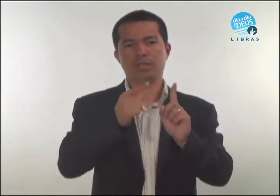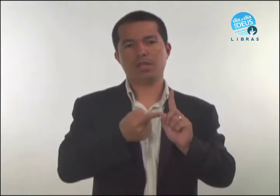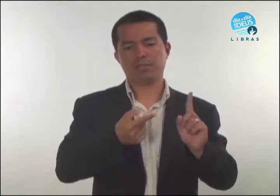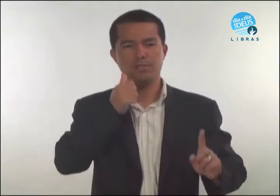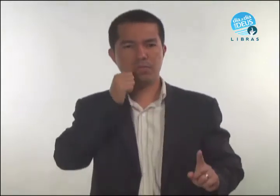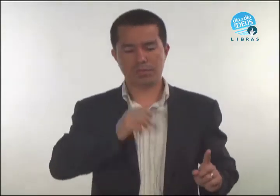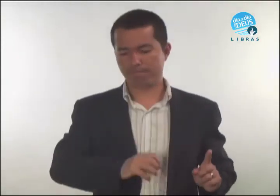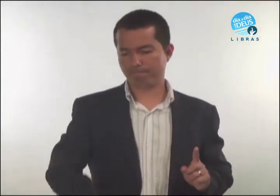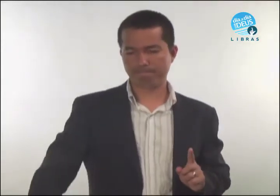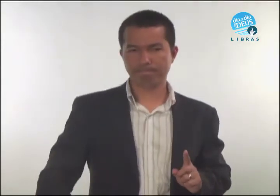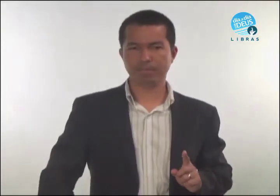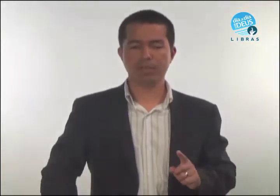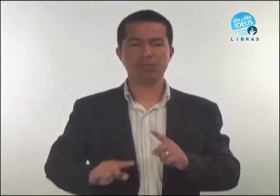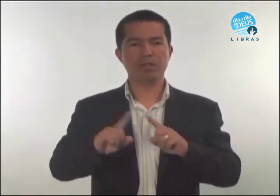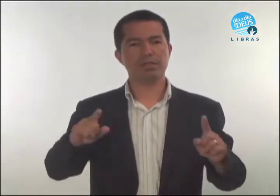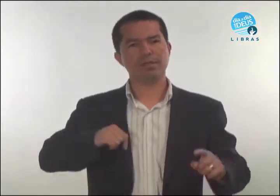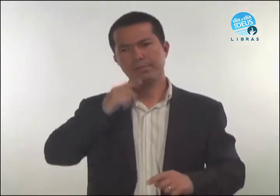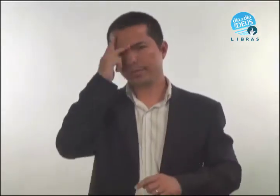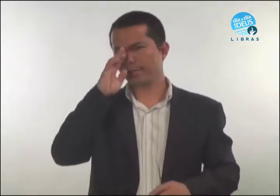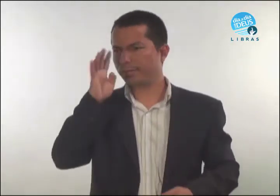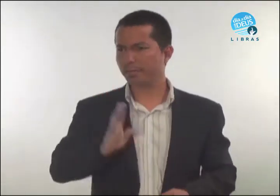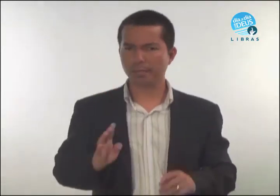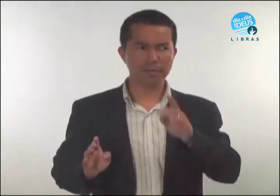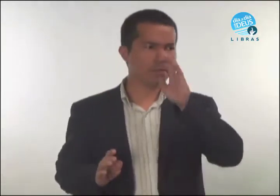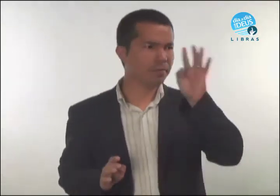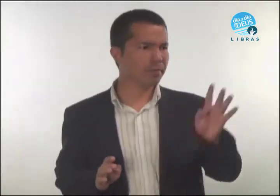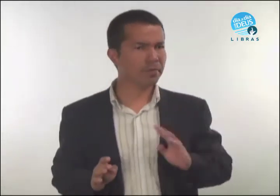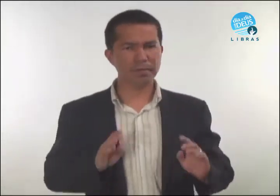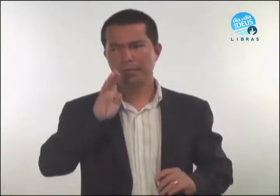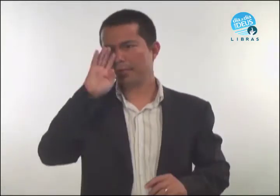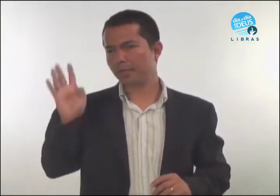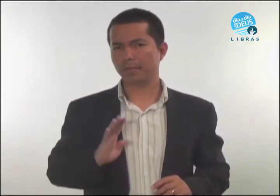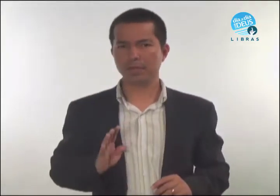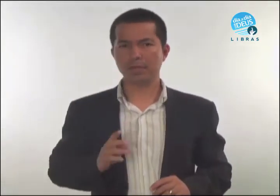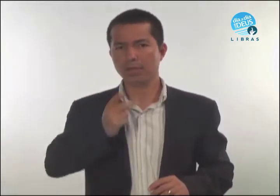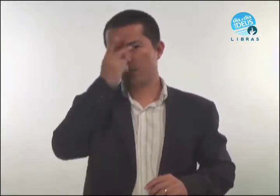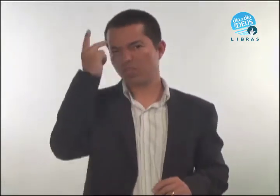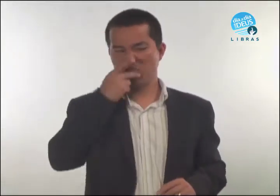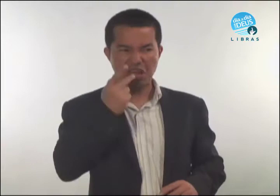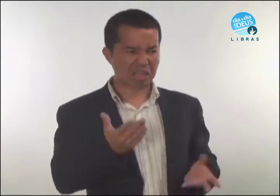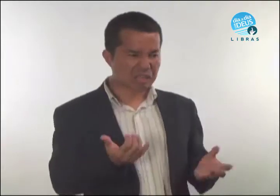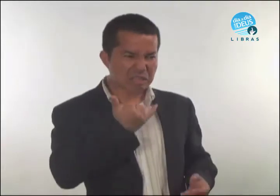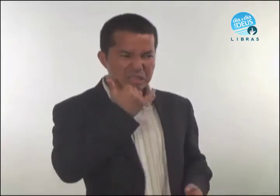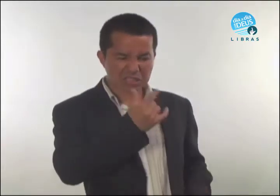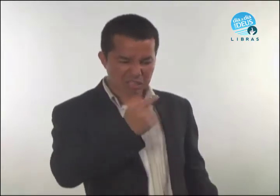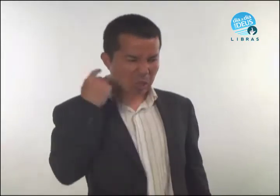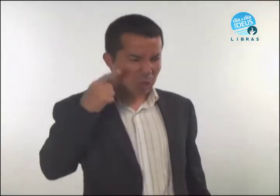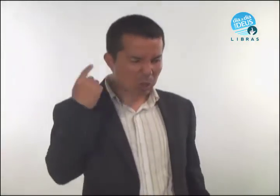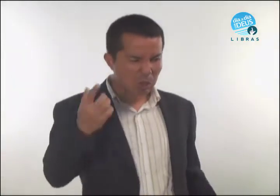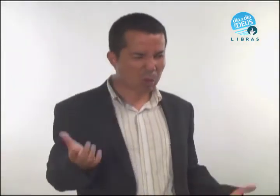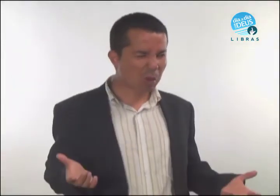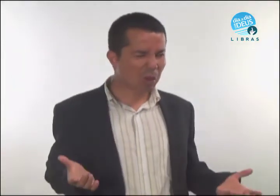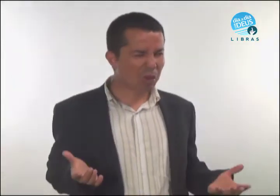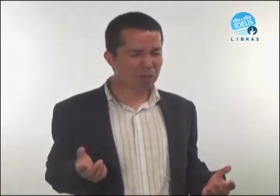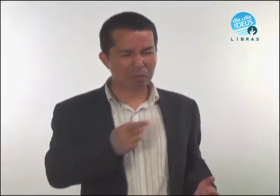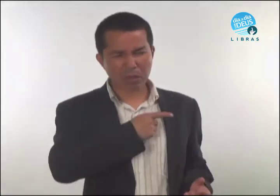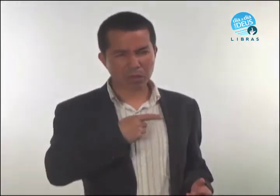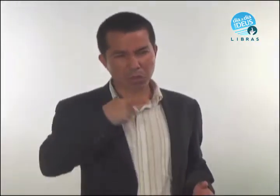institucionalizadas. E muitas pessoas disseram: está vendo? O pastor é doido, Deus não faz mais isso, nós estamos no tempo do